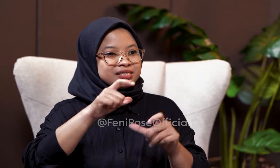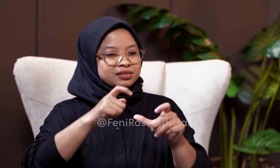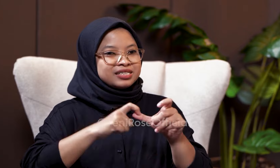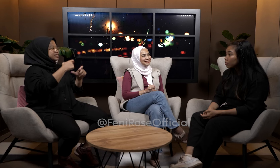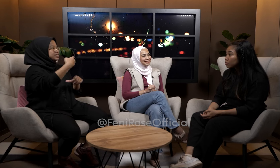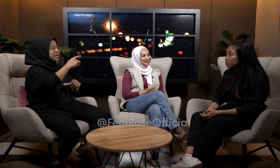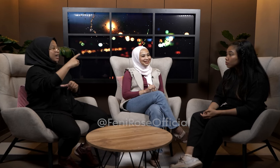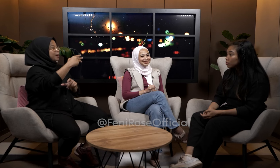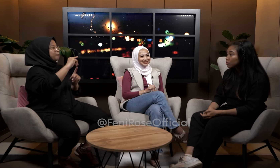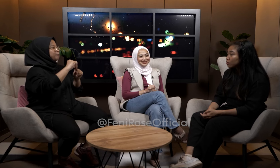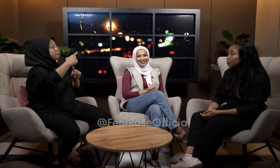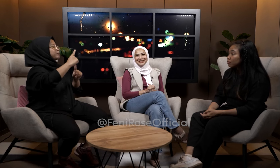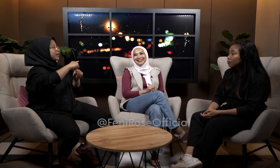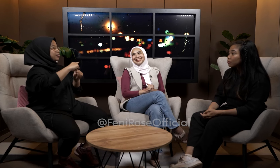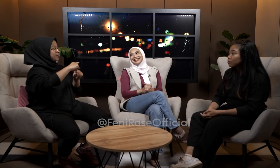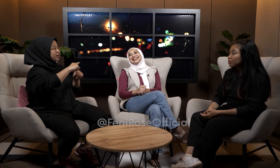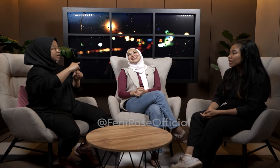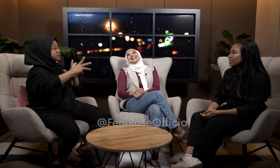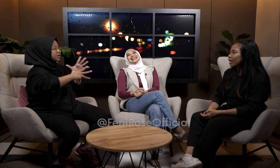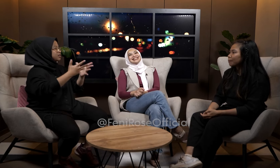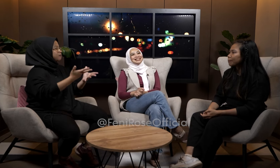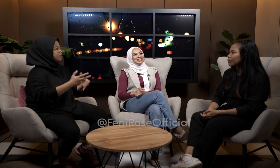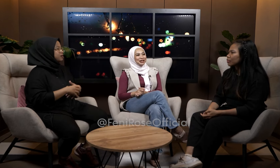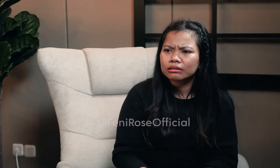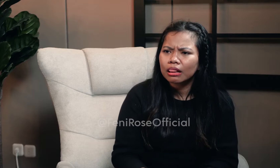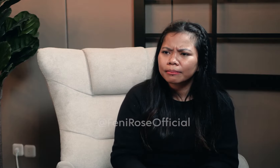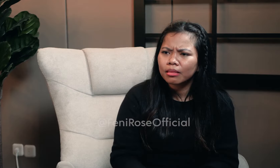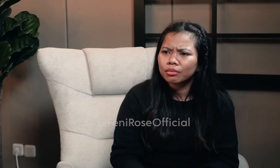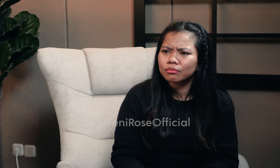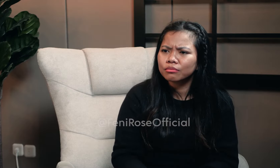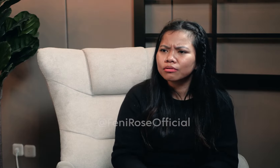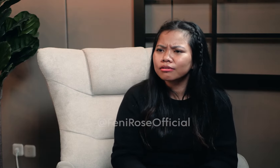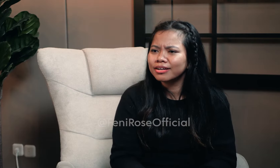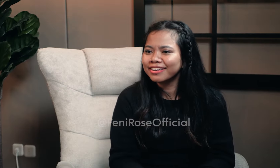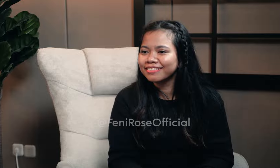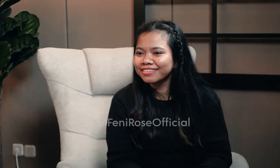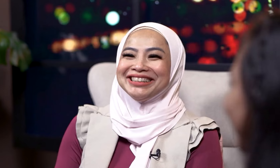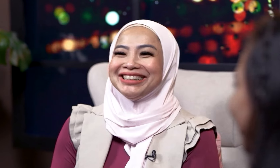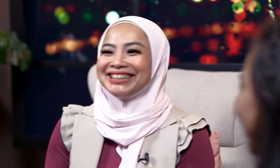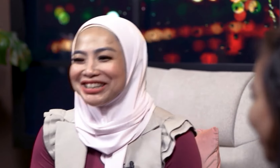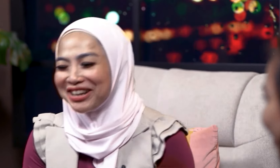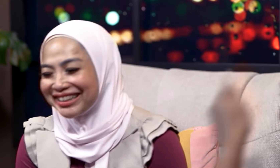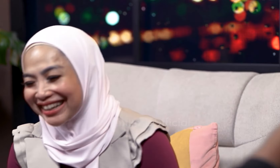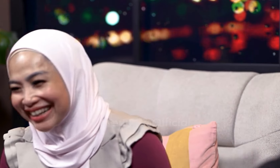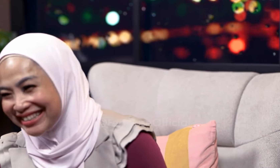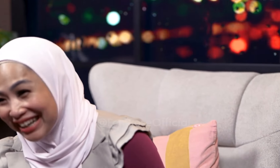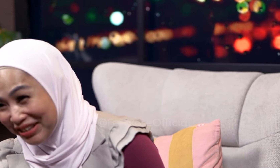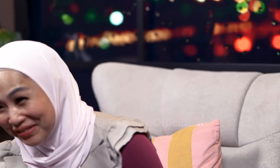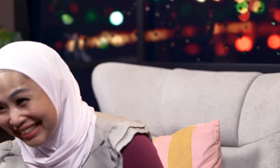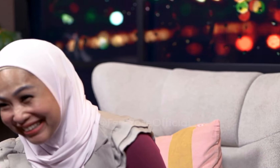selepeth selepet isyaratnya apa selepet Cak Imin sepet itu apa selepet itu apa yang dilantarkan Cak